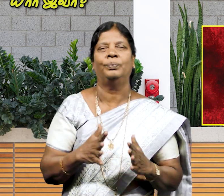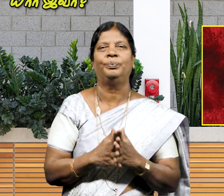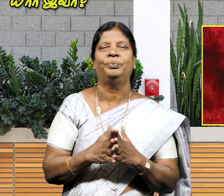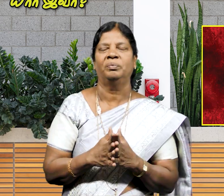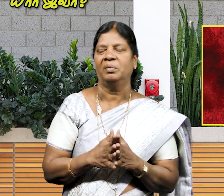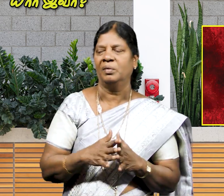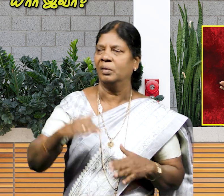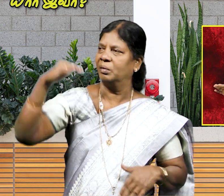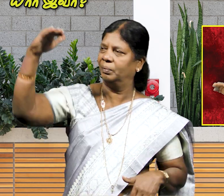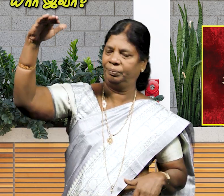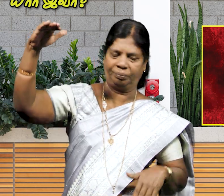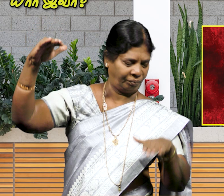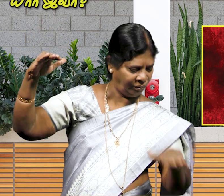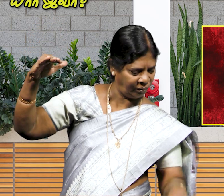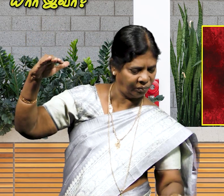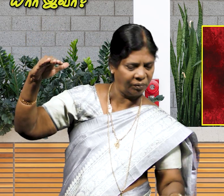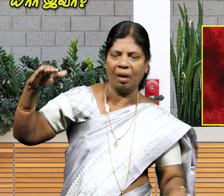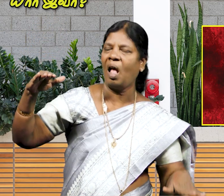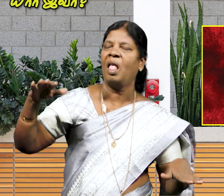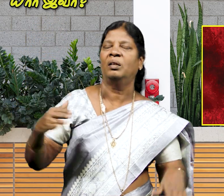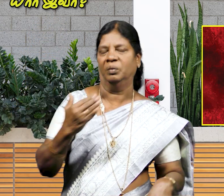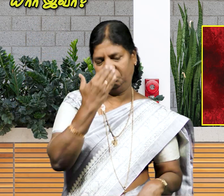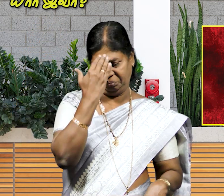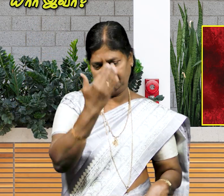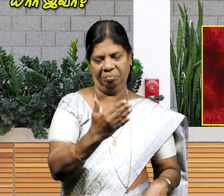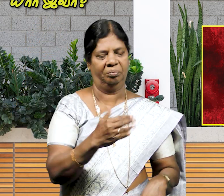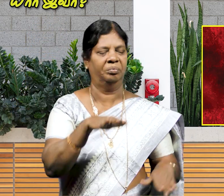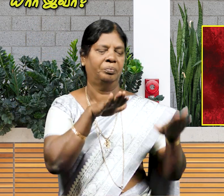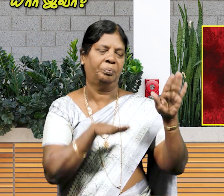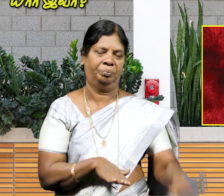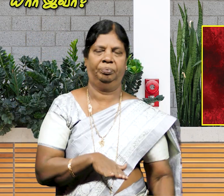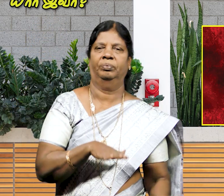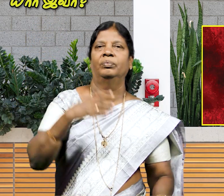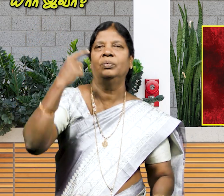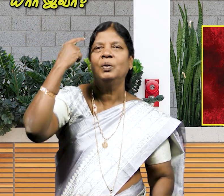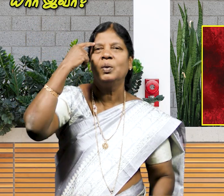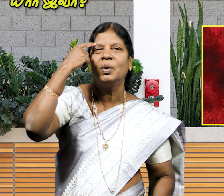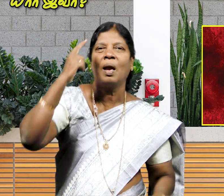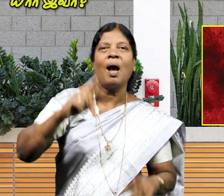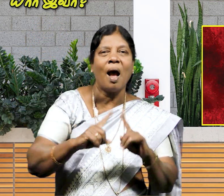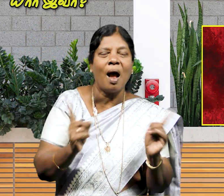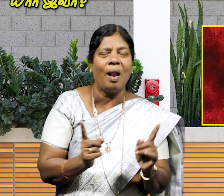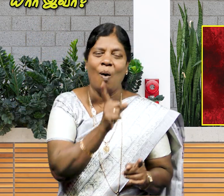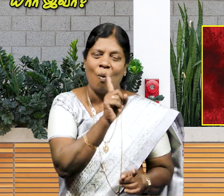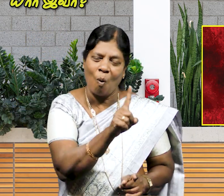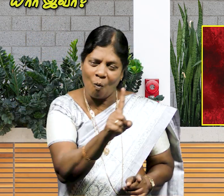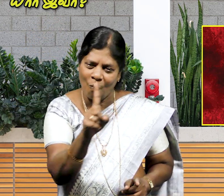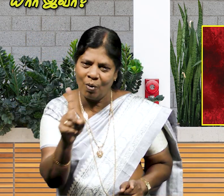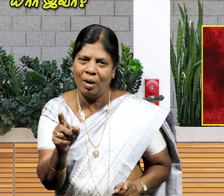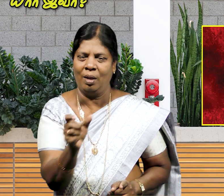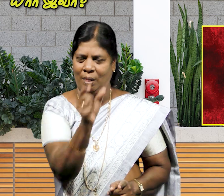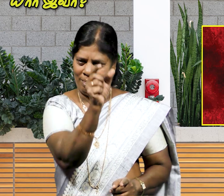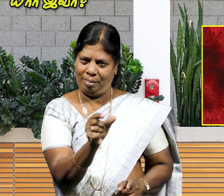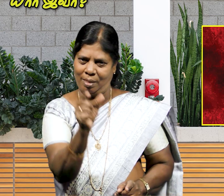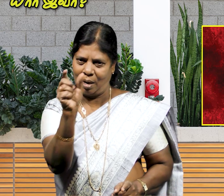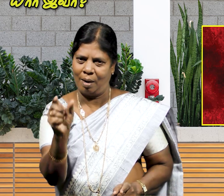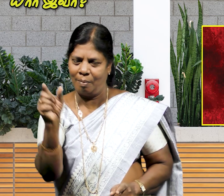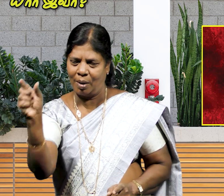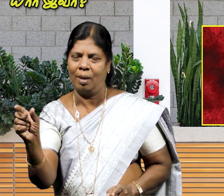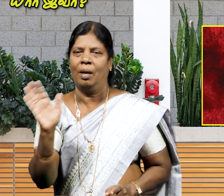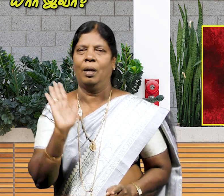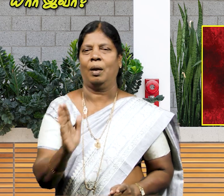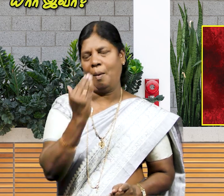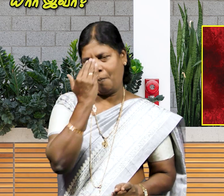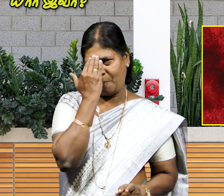இல்லாதவர்களை தாழ்வாகத்தான் மதித்து கொண்டிருக்கிறார்கள். ஆனால் ஒவ்வொரு தனி மனிதனுக்கும் மரியாதை உண்டு